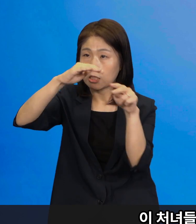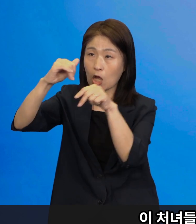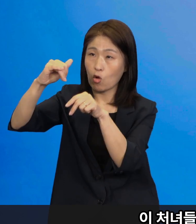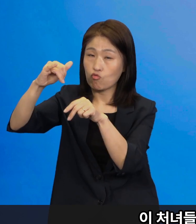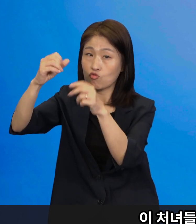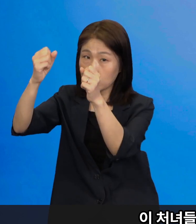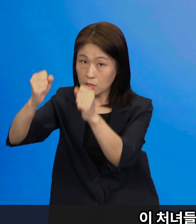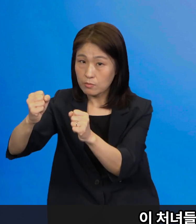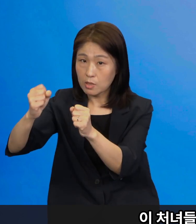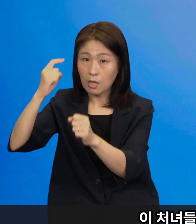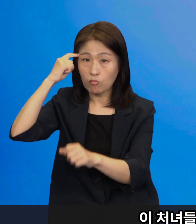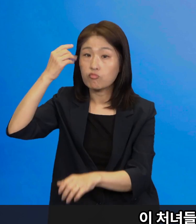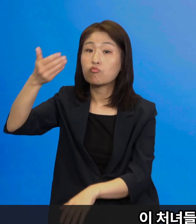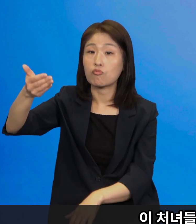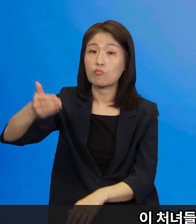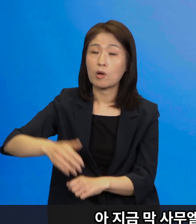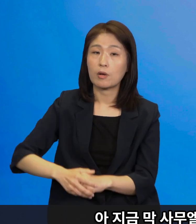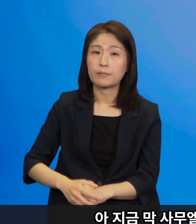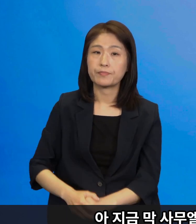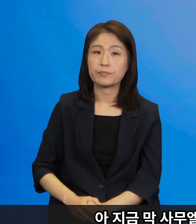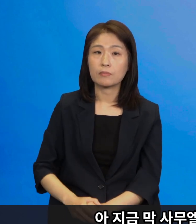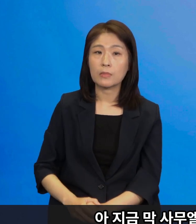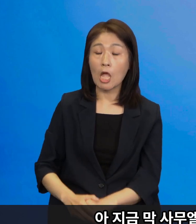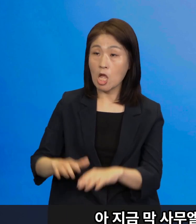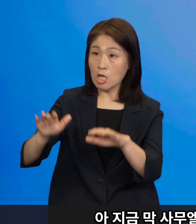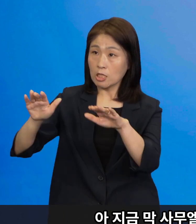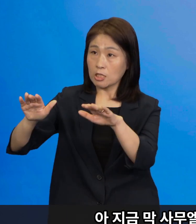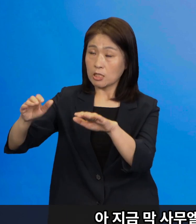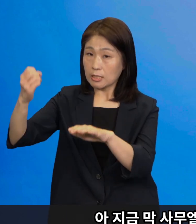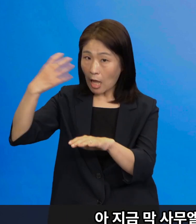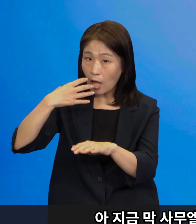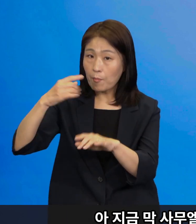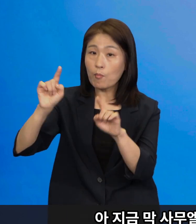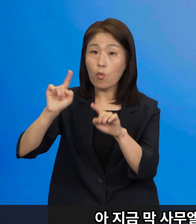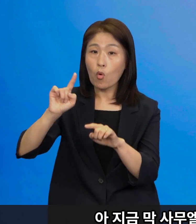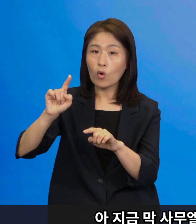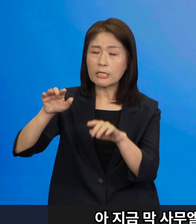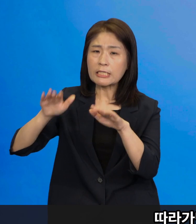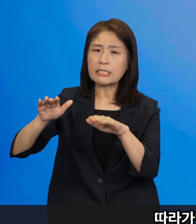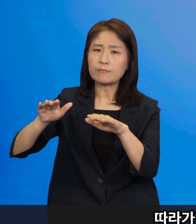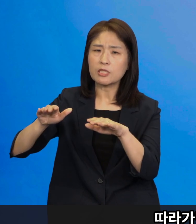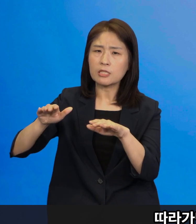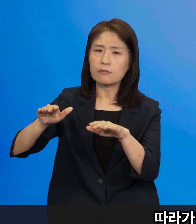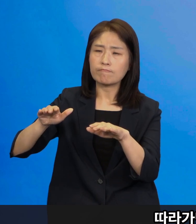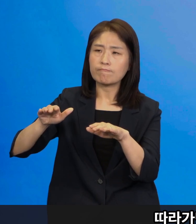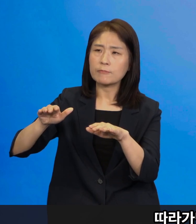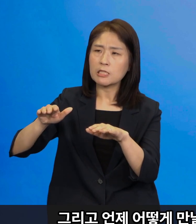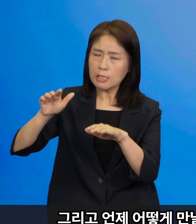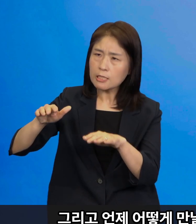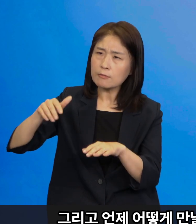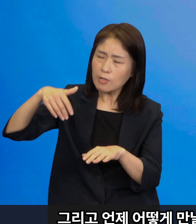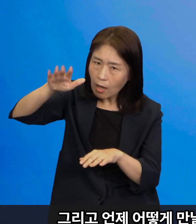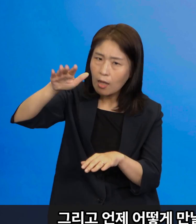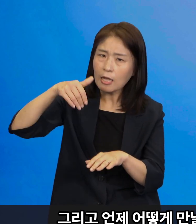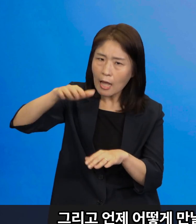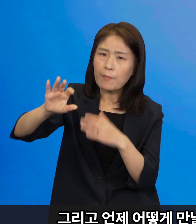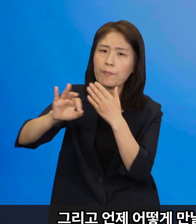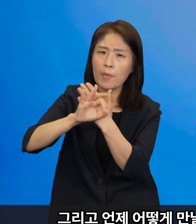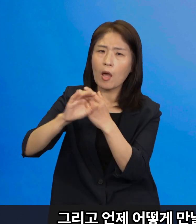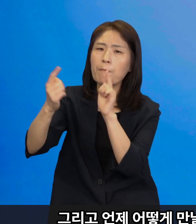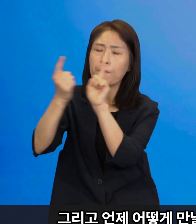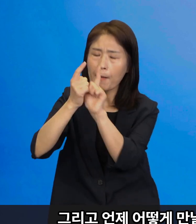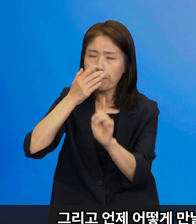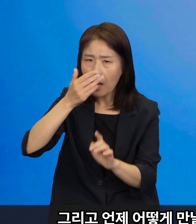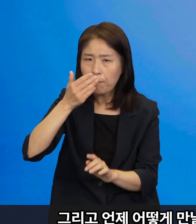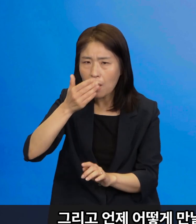이 처녀들이 무슨 얘기를 하냐면 지금 막 사무엘 선지자께서 가셨다는 거예요. 따라가면 만날 수 있습니다. 그리고